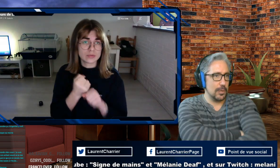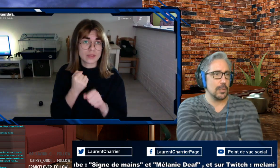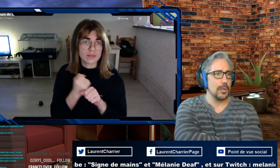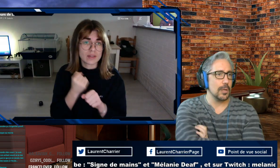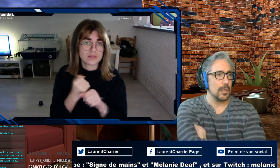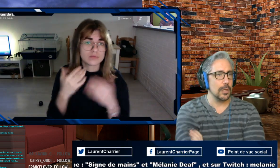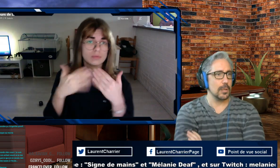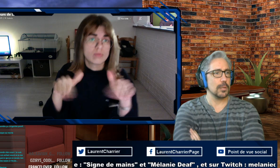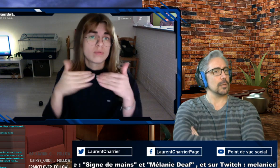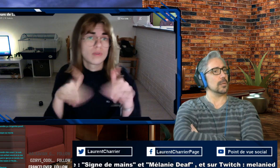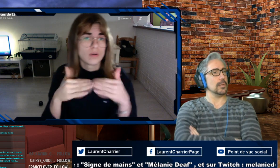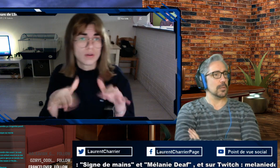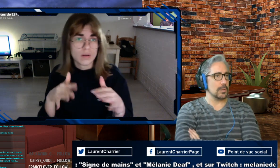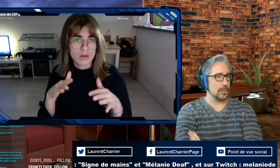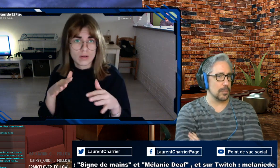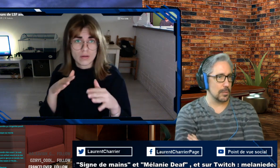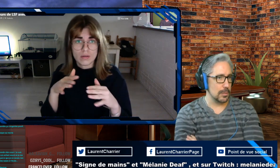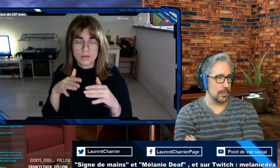sourd.